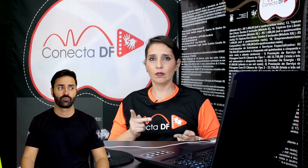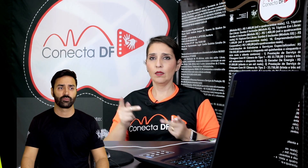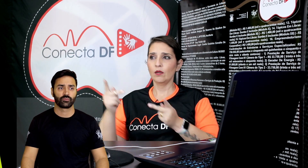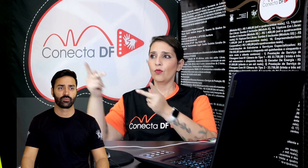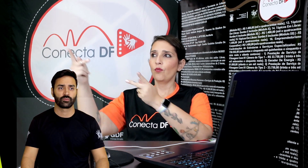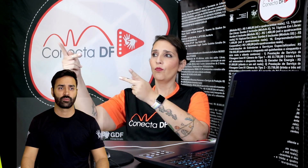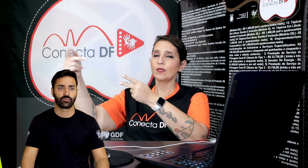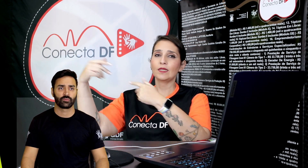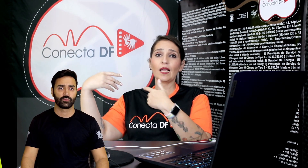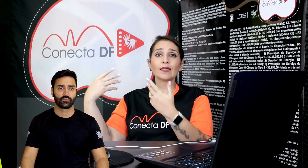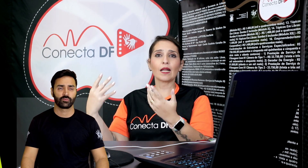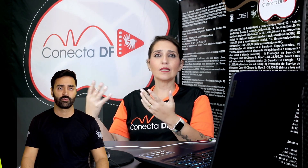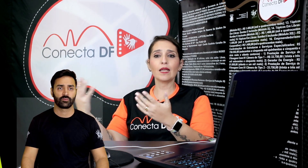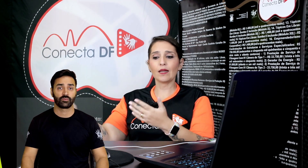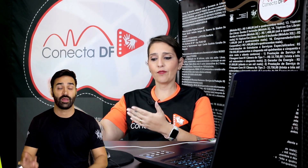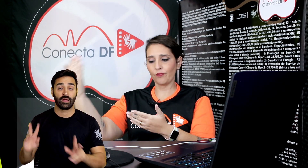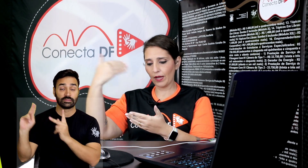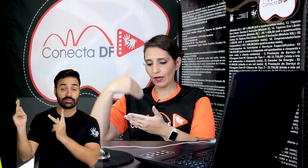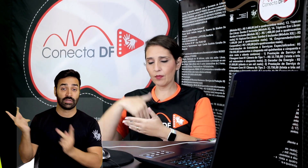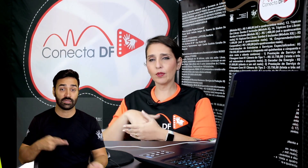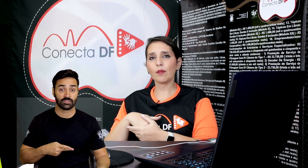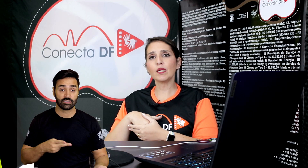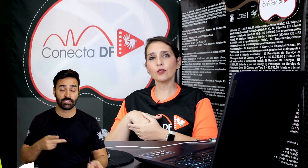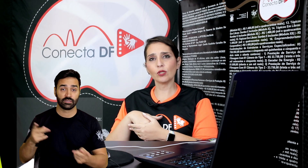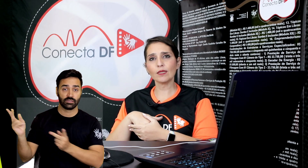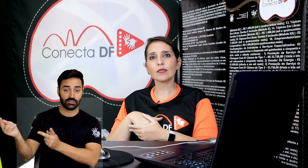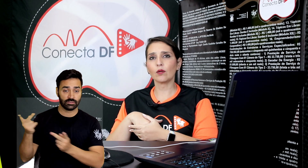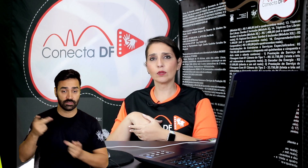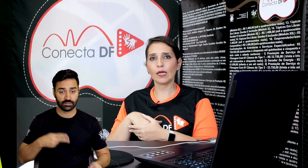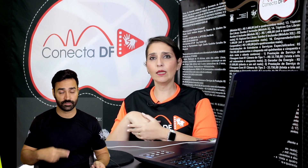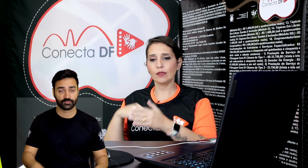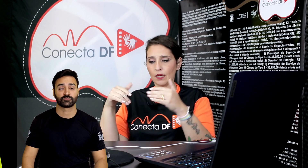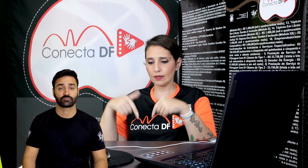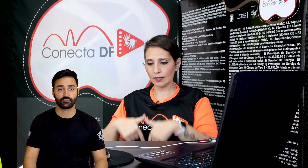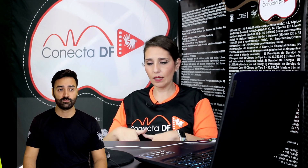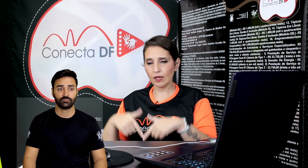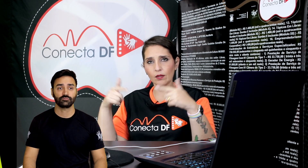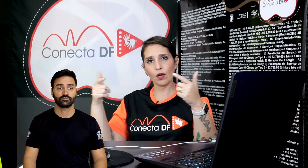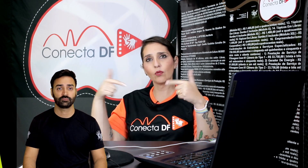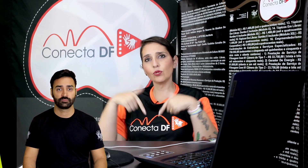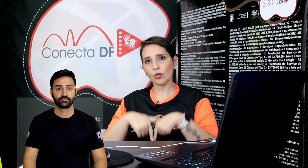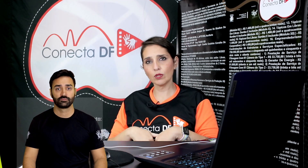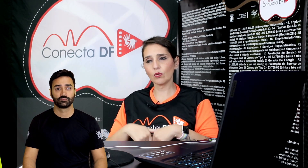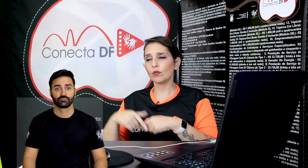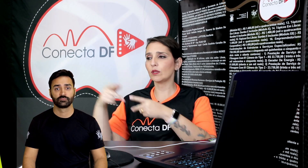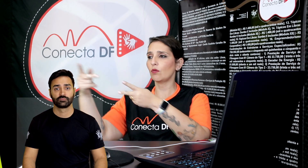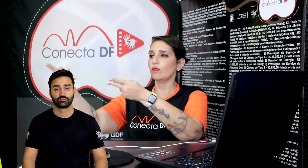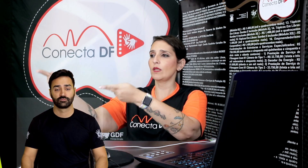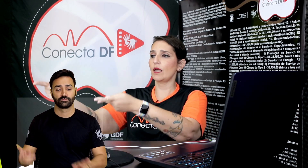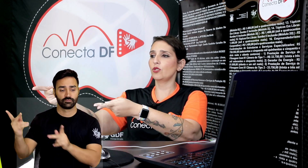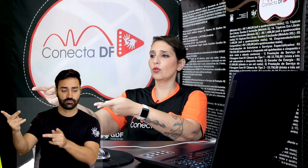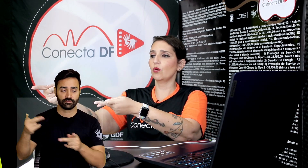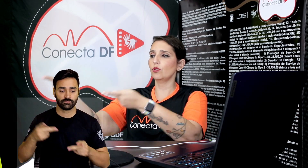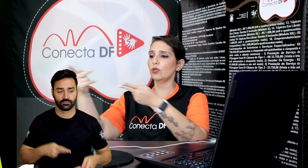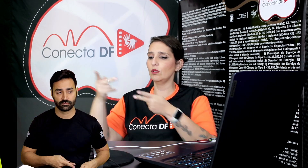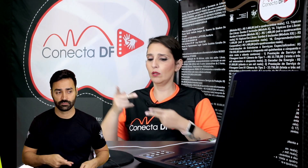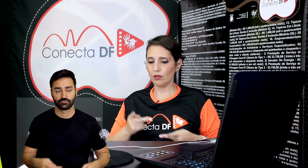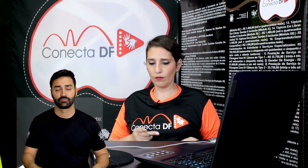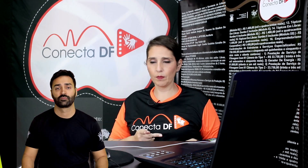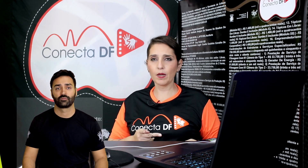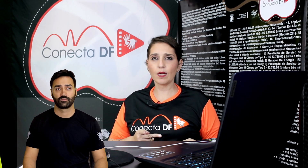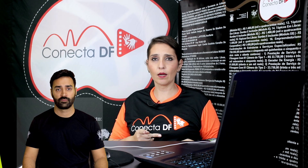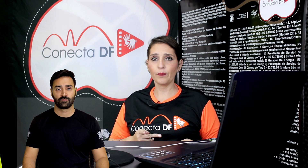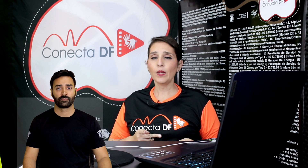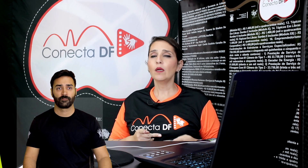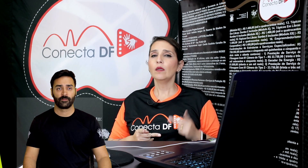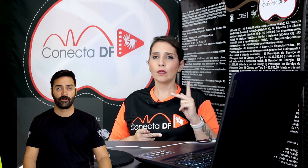trazer. Se é trazer, vem na minha direção, né? Trazer é aonde eu estou. Então, sai de longe e